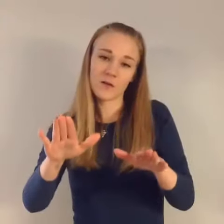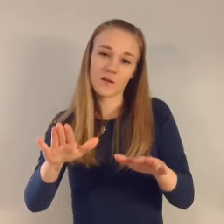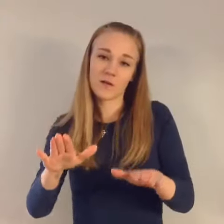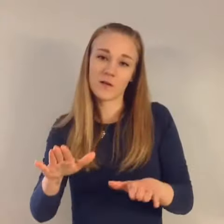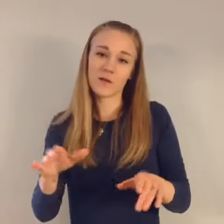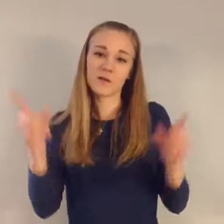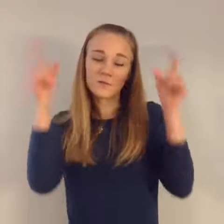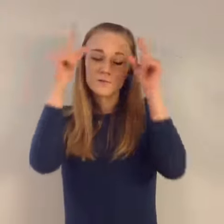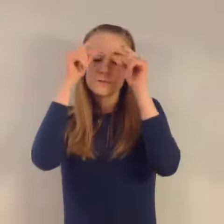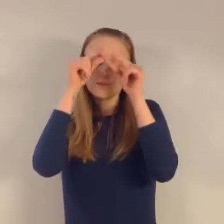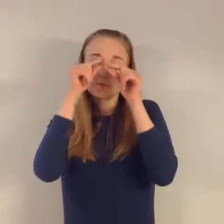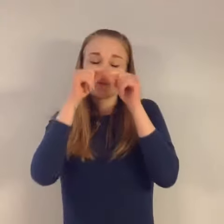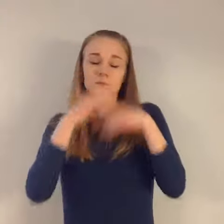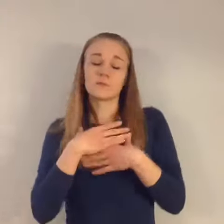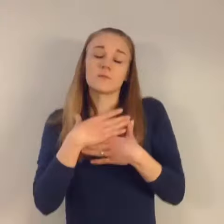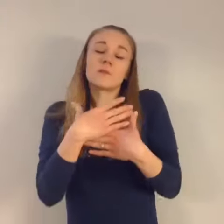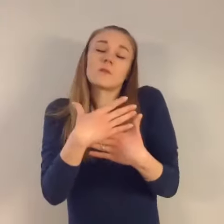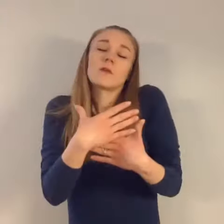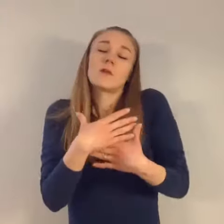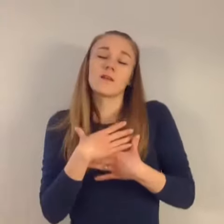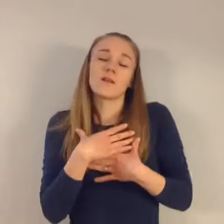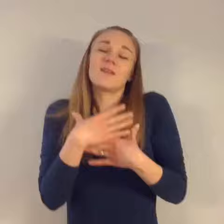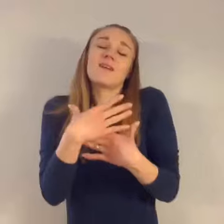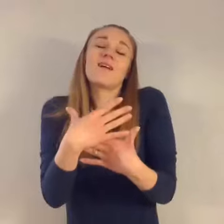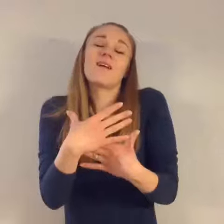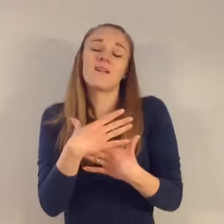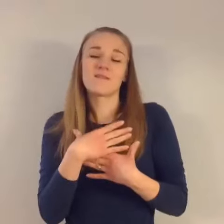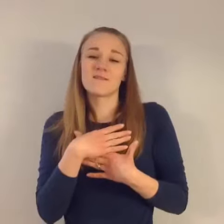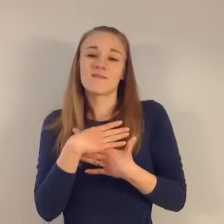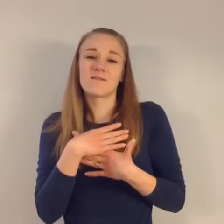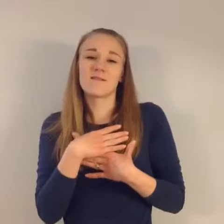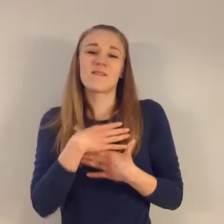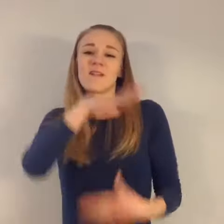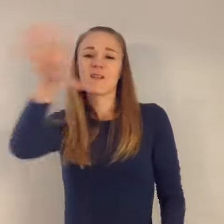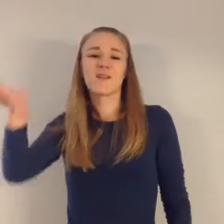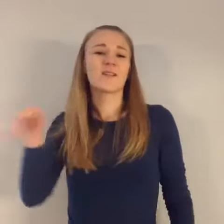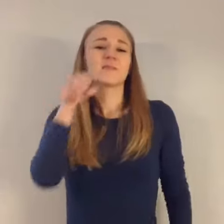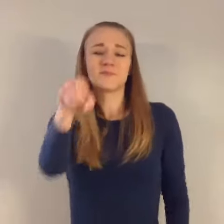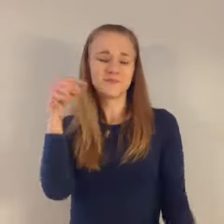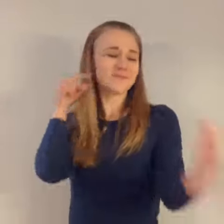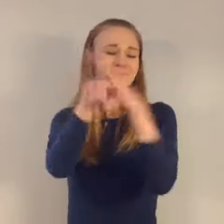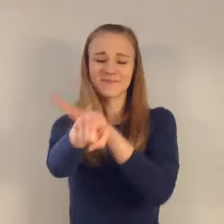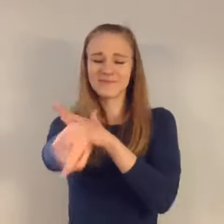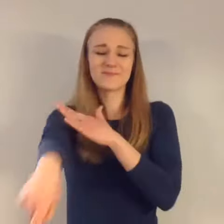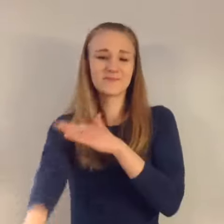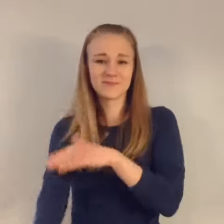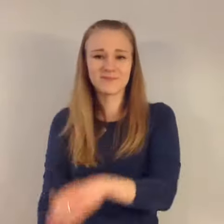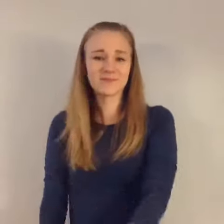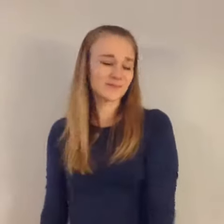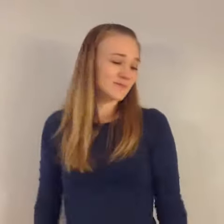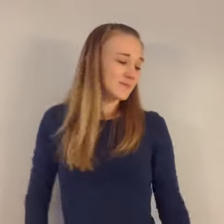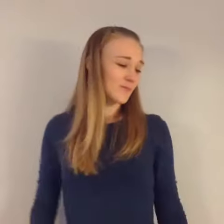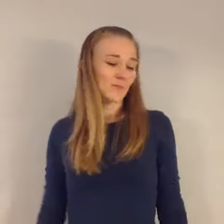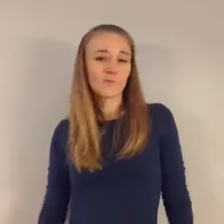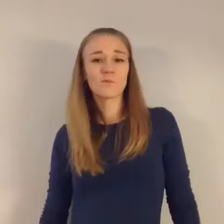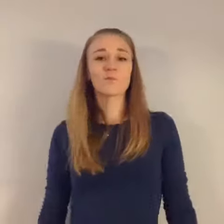jäät. Sulje silmäsi ja hengitä. Kyllä kaikesta sä vielä selviät.